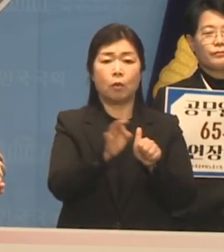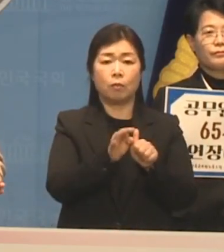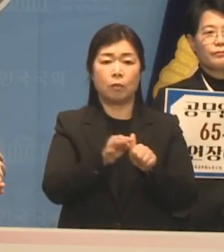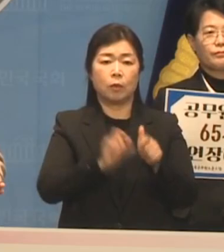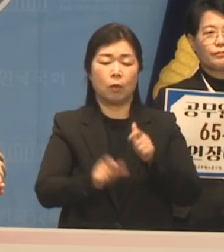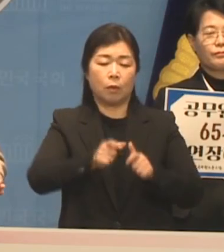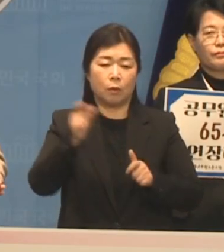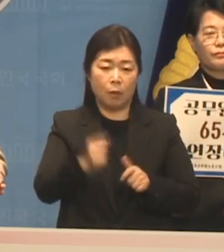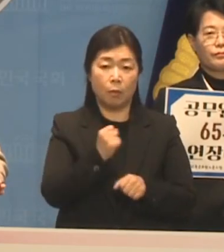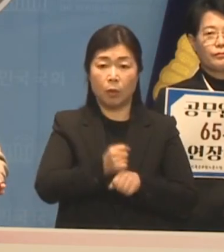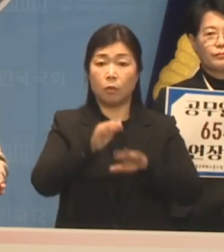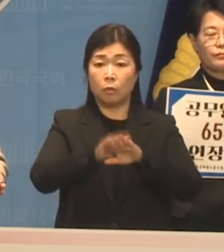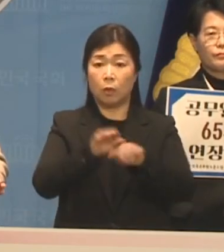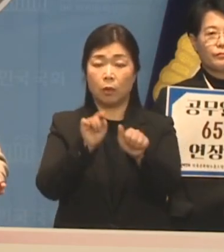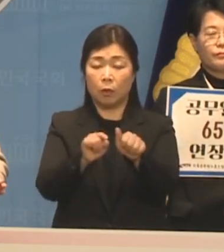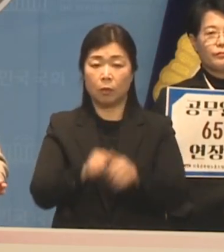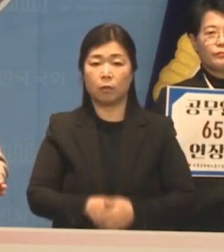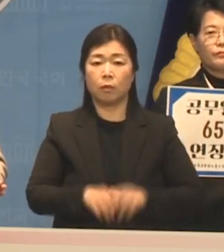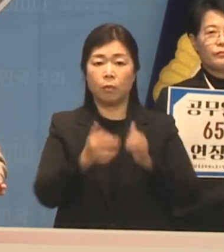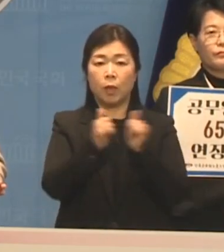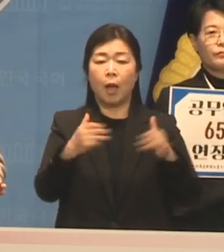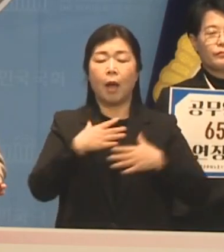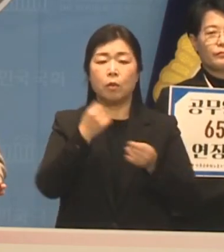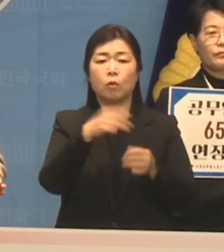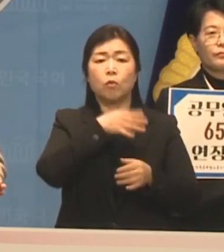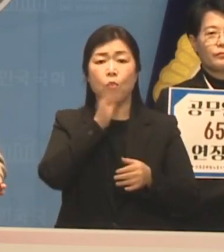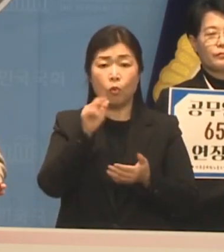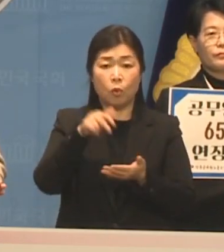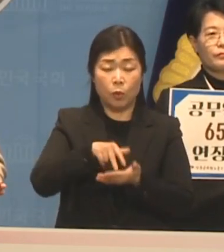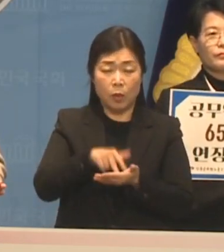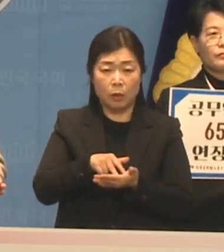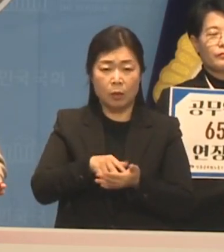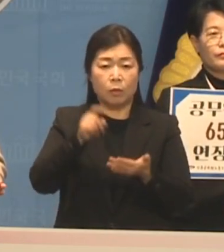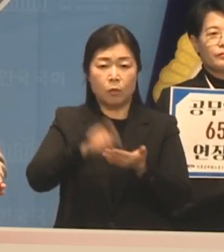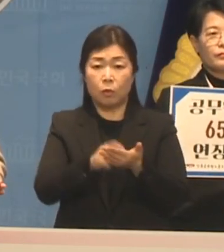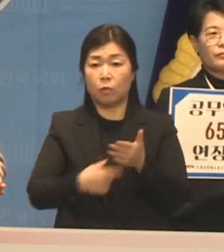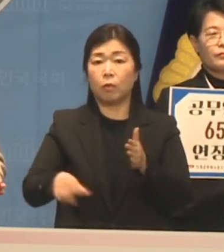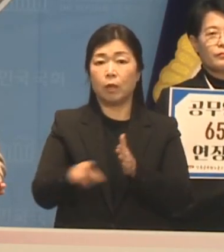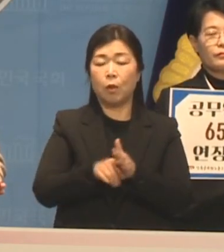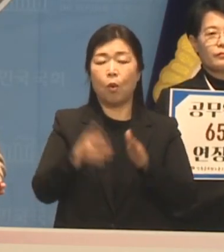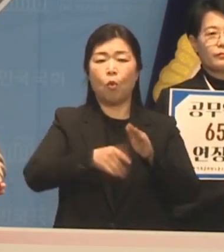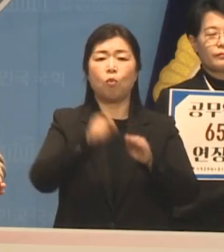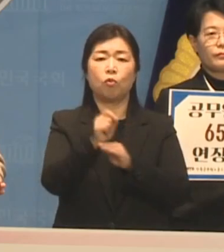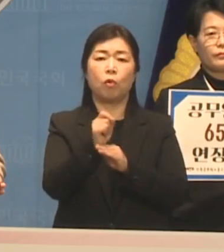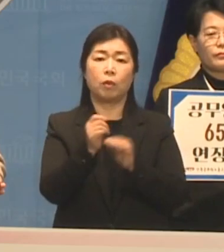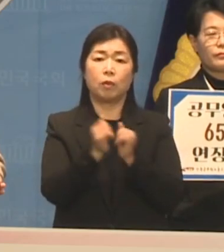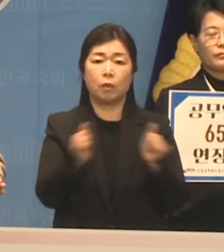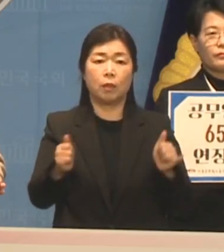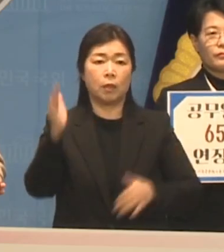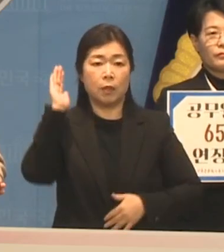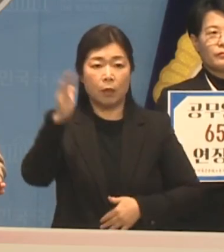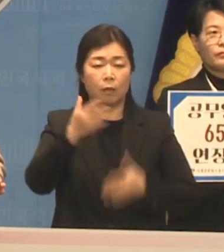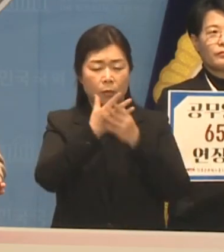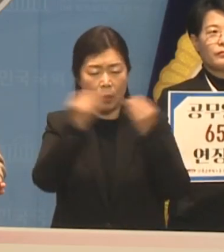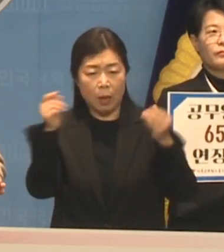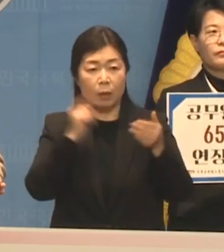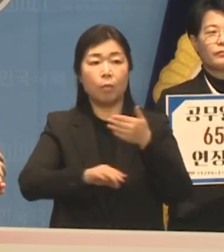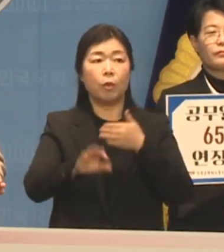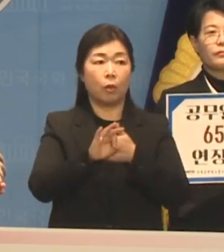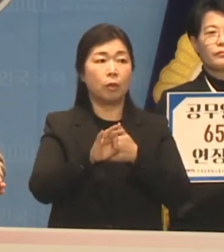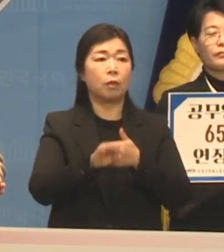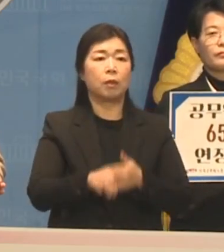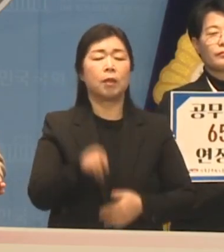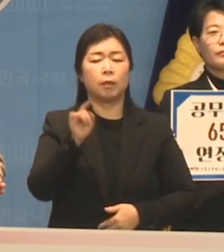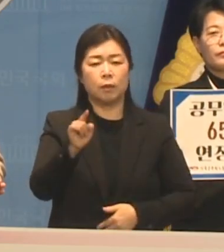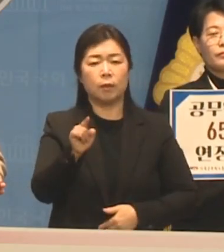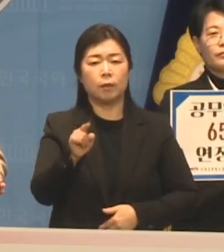강화하라. 국민 안정적 노후를 보장을 촉구하는 공무원들의 목소리를 외면한다면